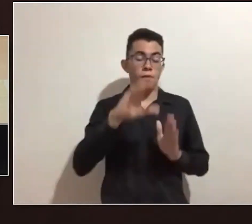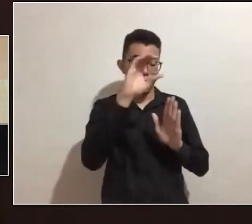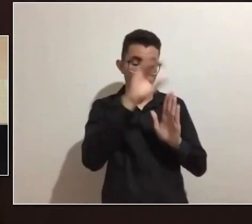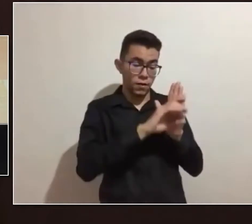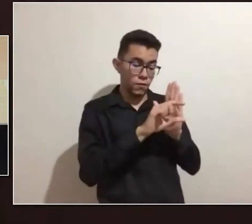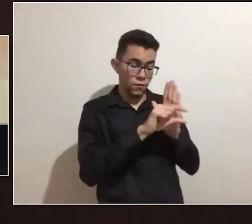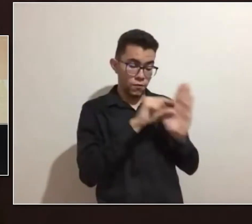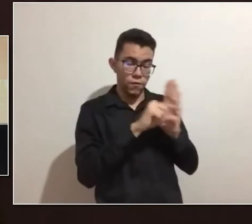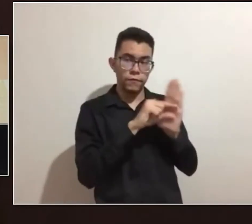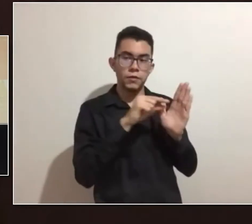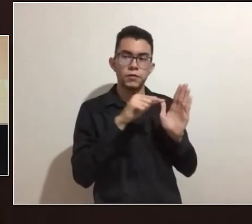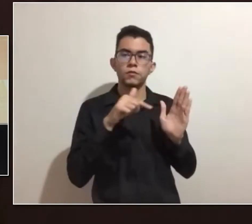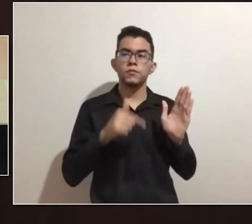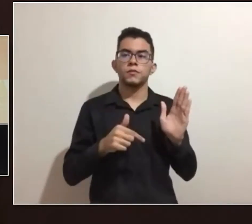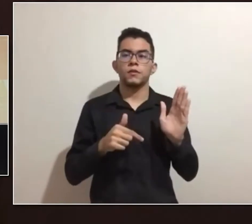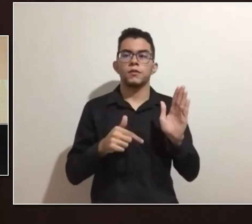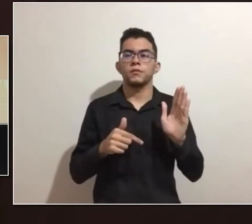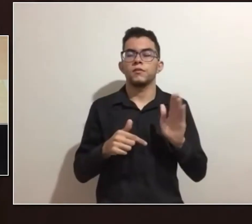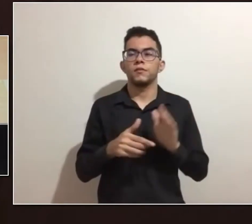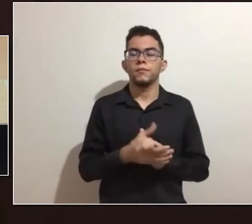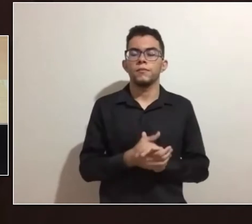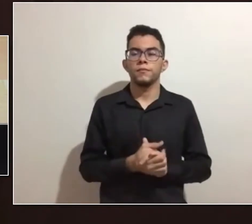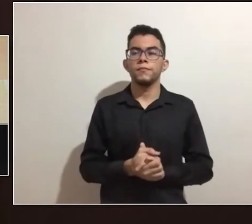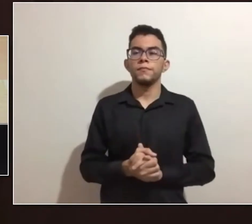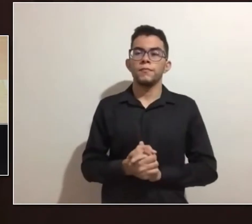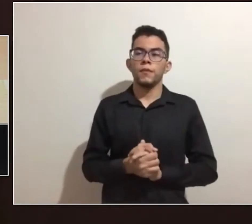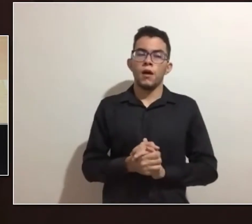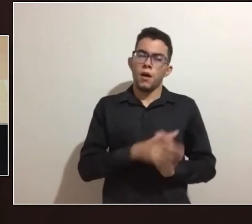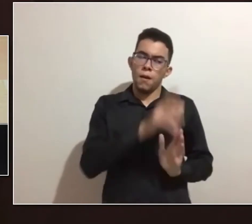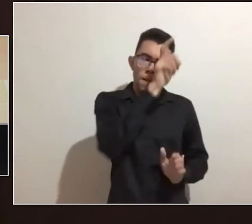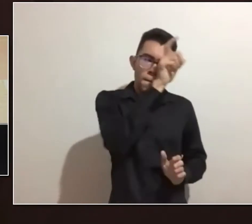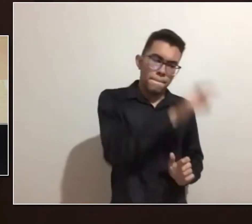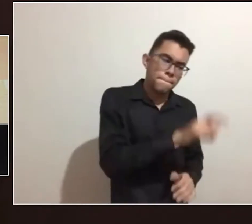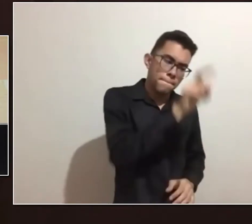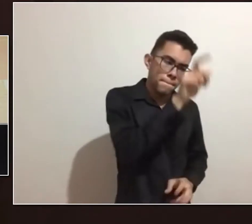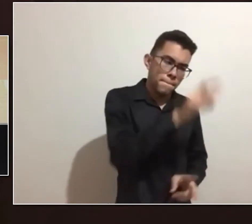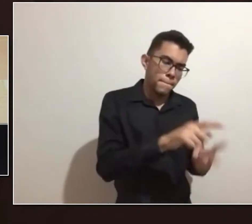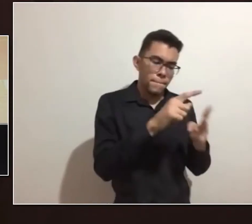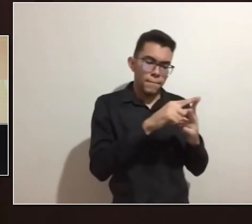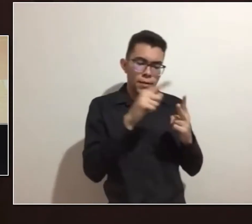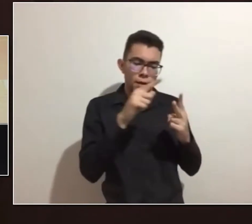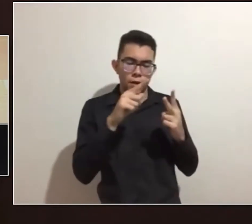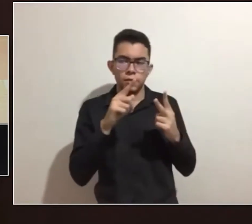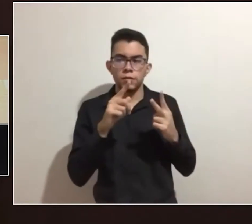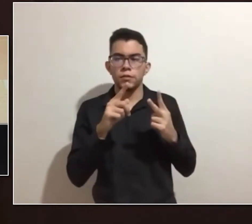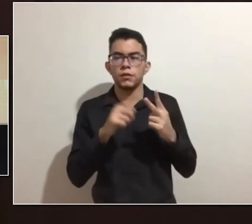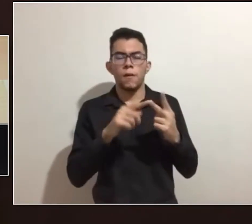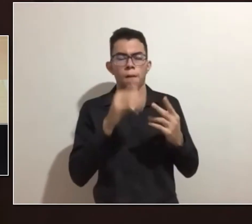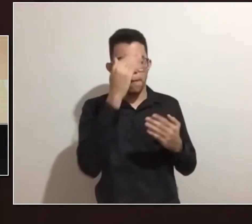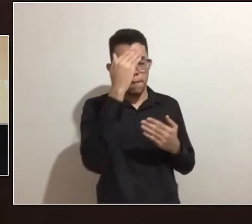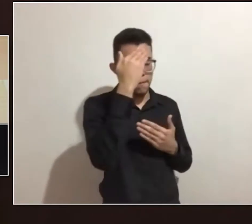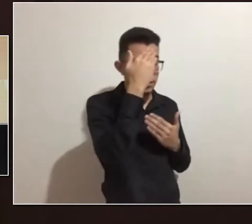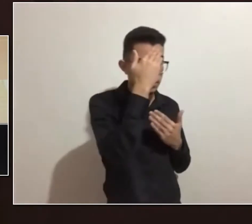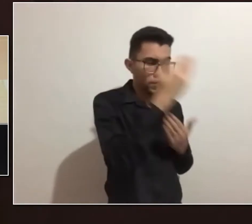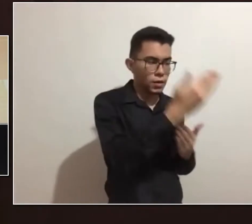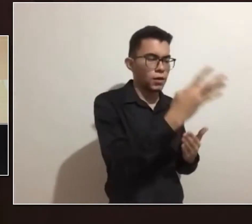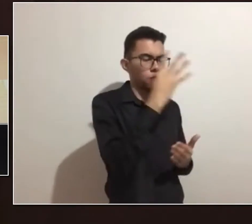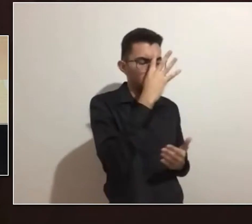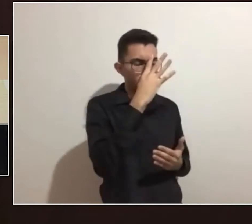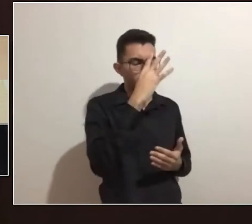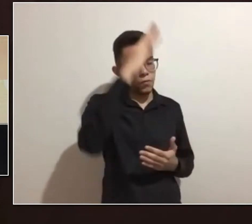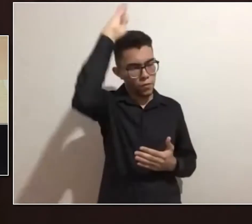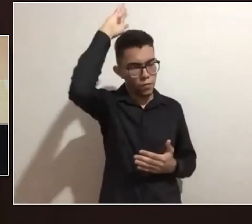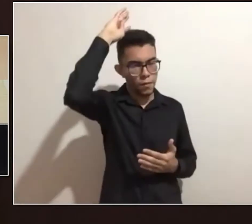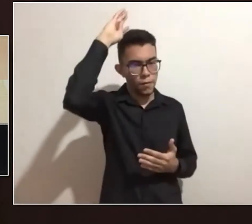saudai a Andrônico e Júnias, meus parentes e companheiros de prisão,